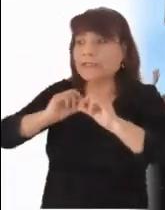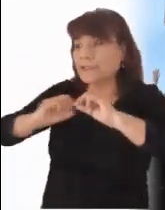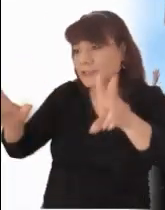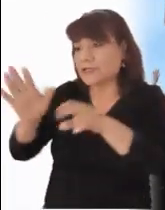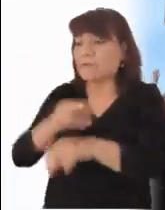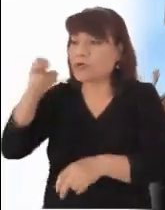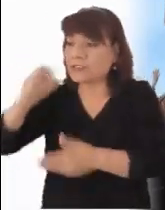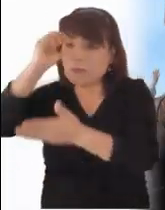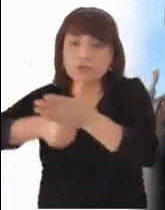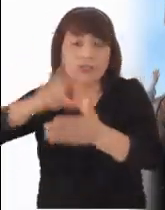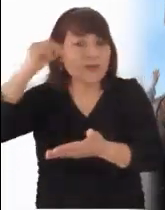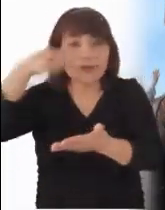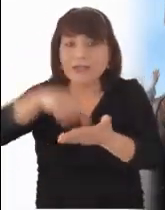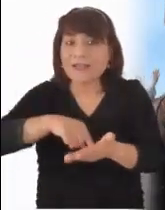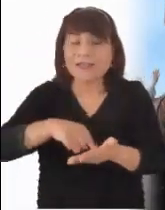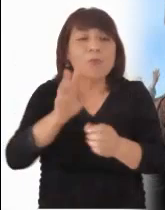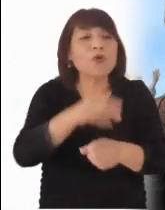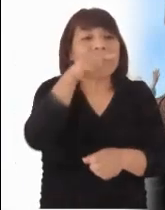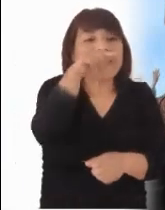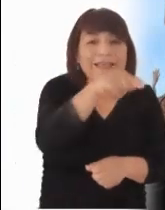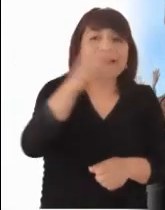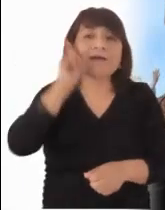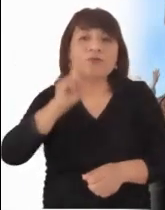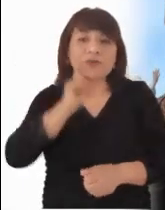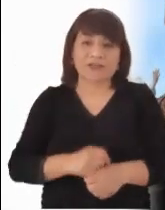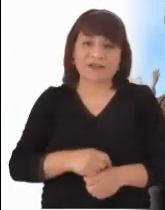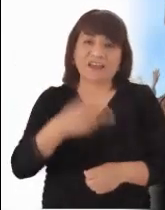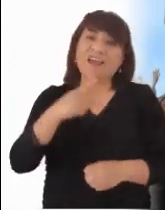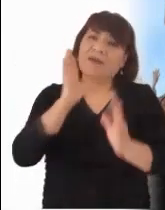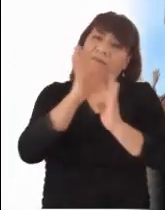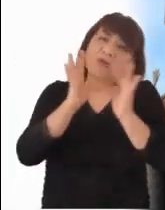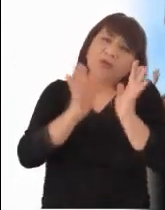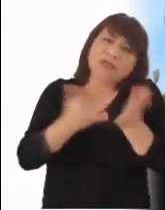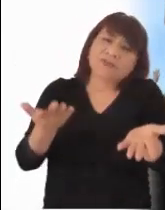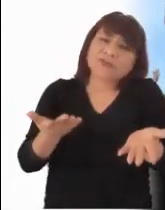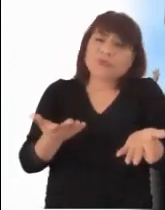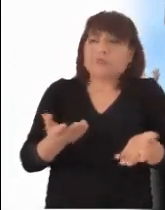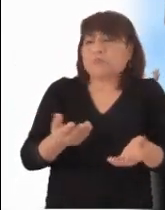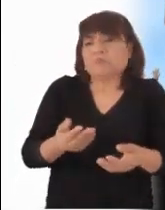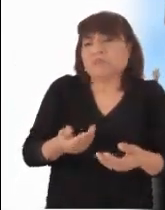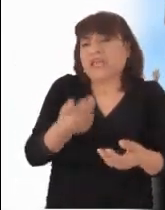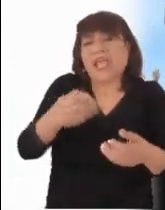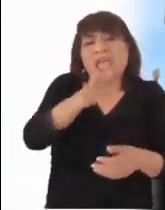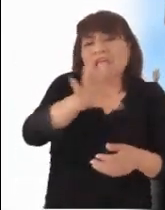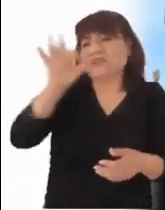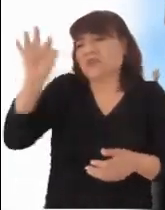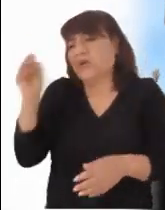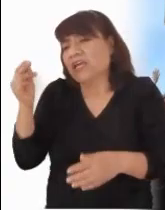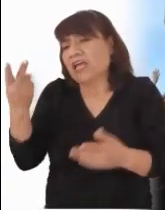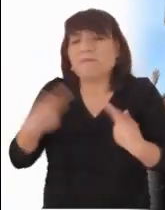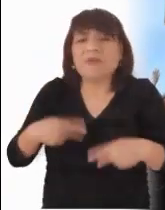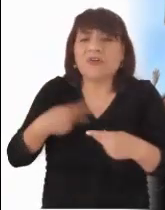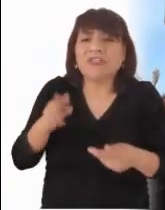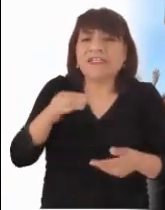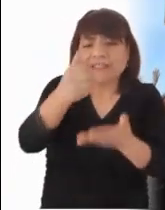noticia. Por eso no le creyeron. Pero así es Jesús, así escoge a sus